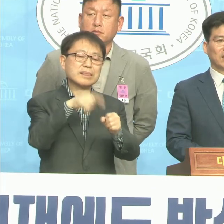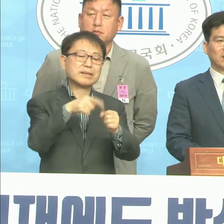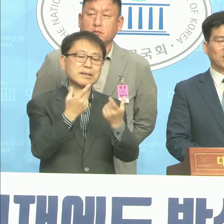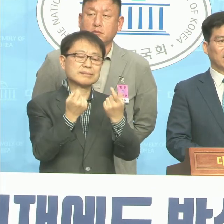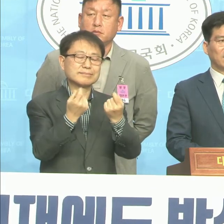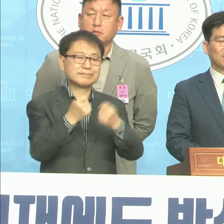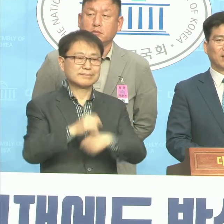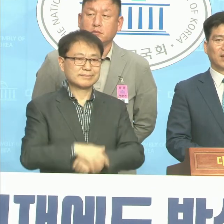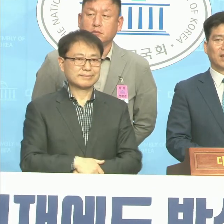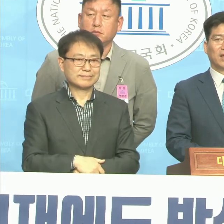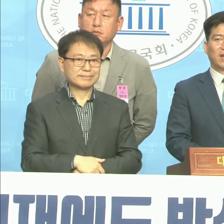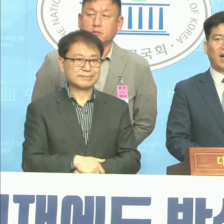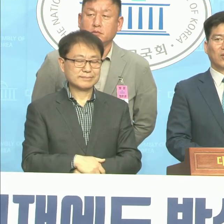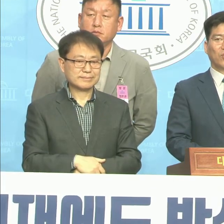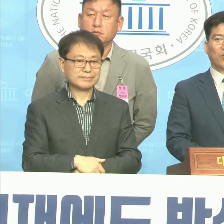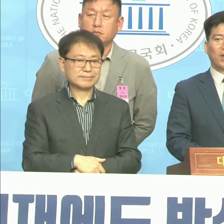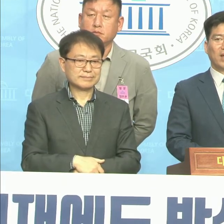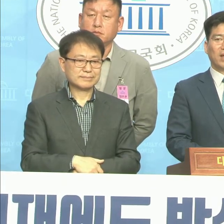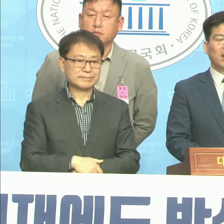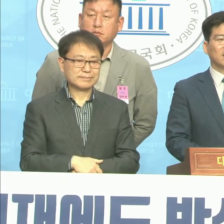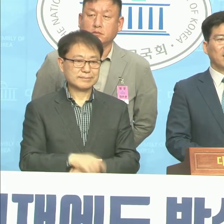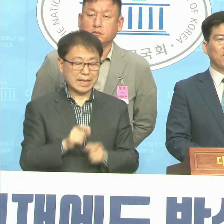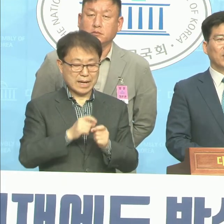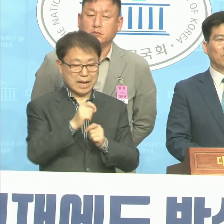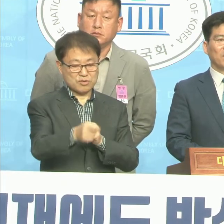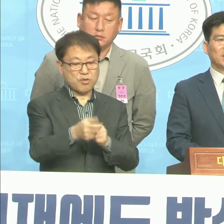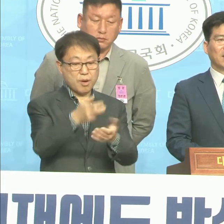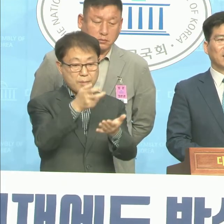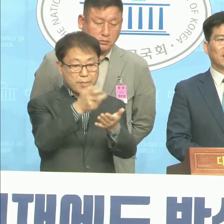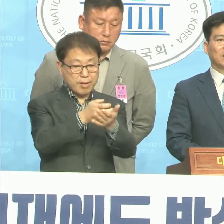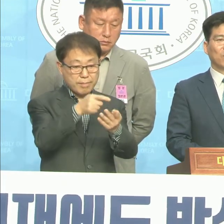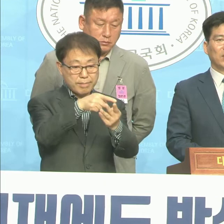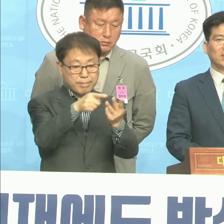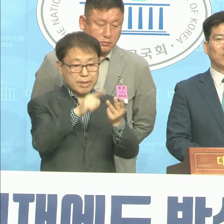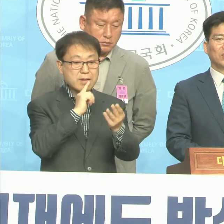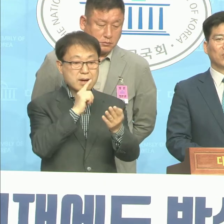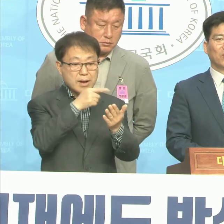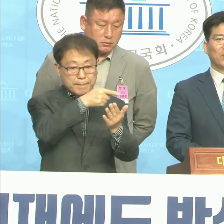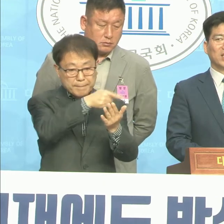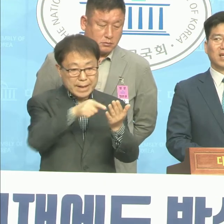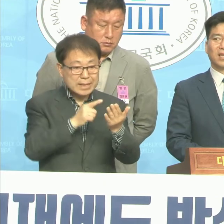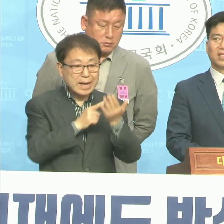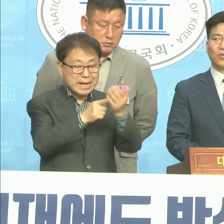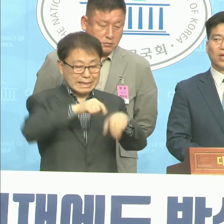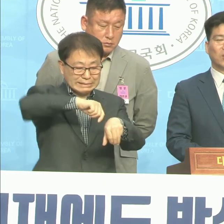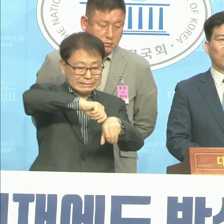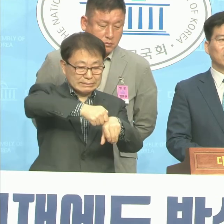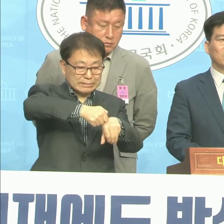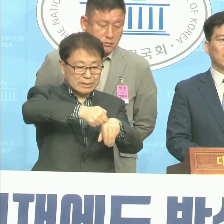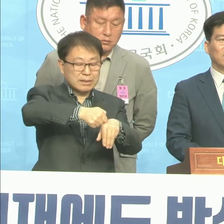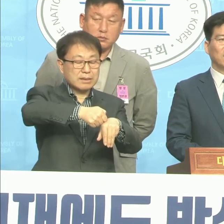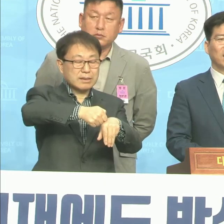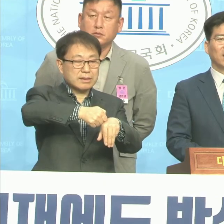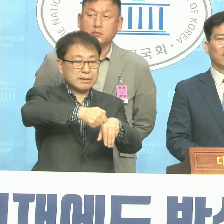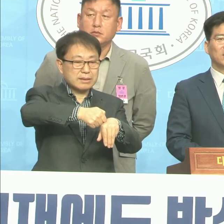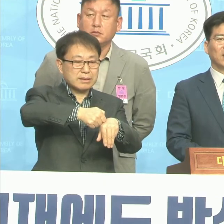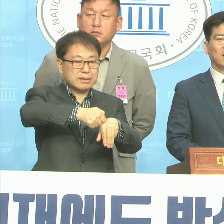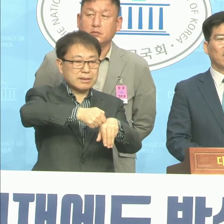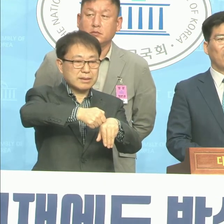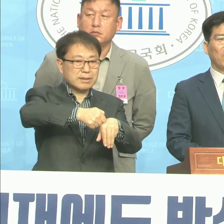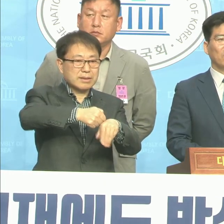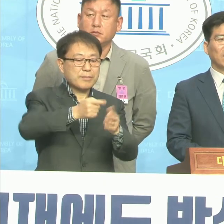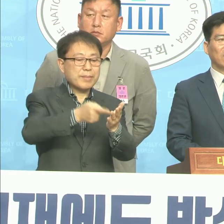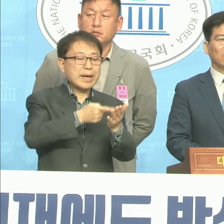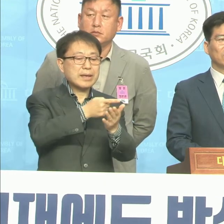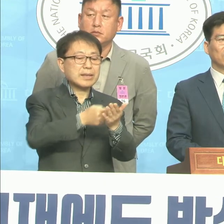많았습니다 하도 법의 3배 손해배상 소위 징벌적 손해배상 이라는 제도가 들어와 있지만 현재